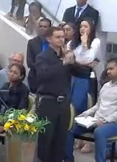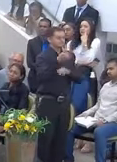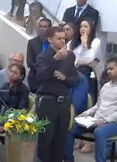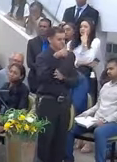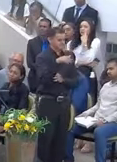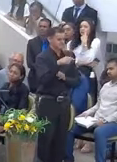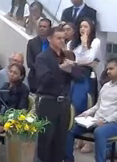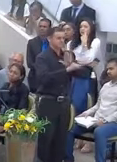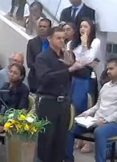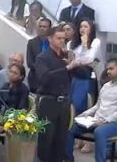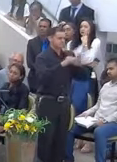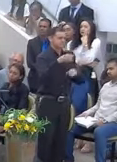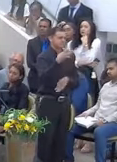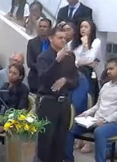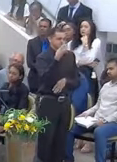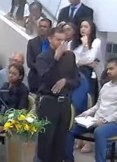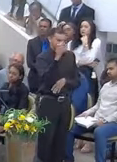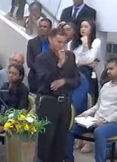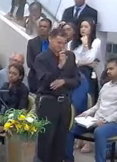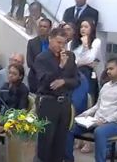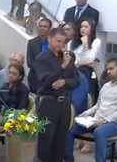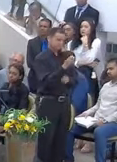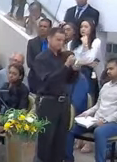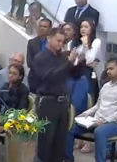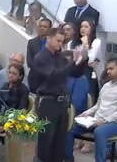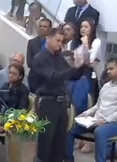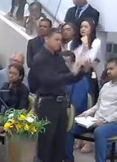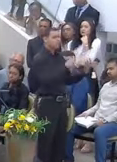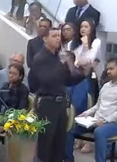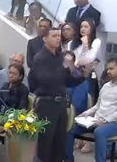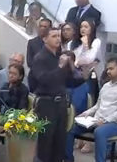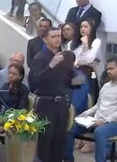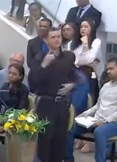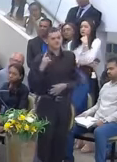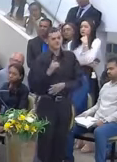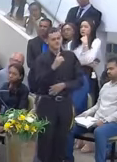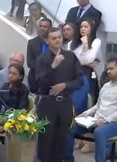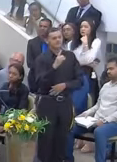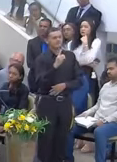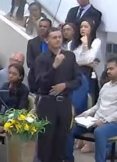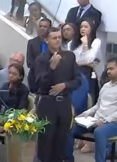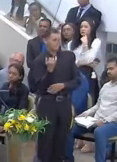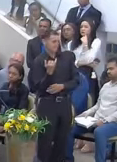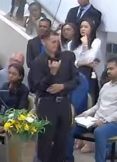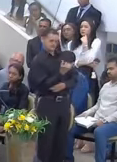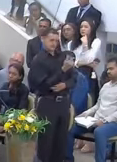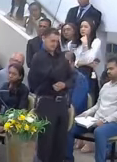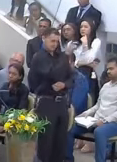a Bíblia diz assim: Davi, porém, falou ao filisteu: